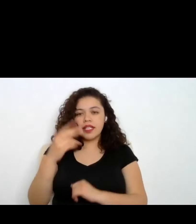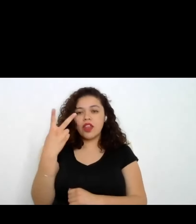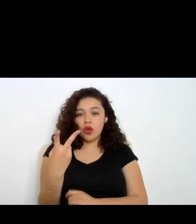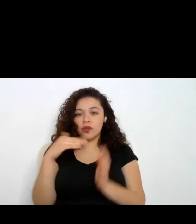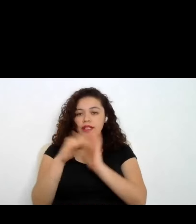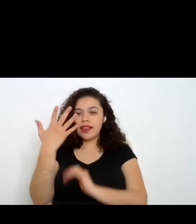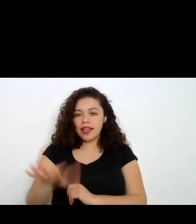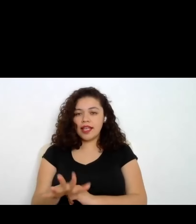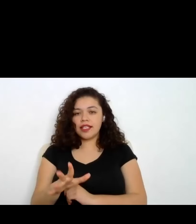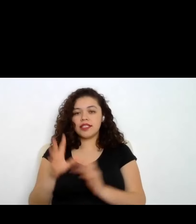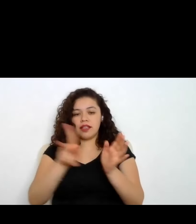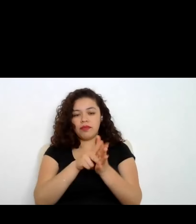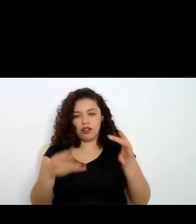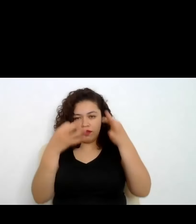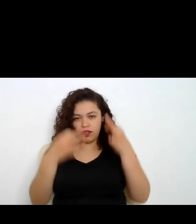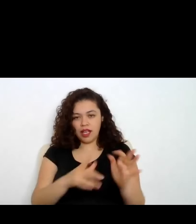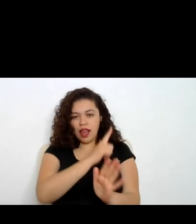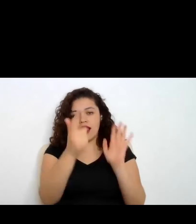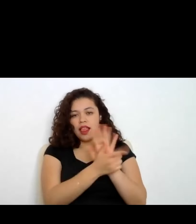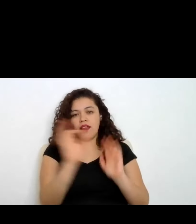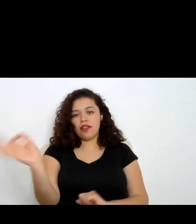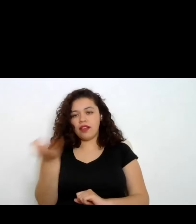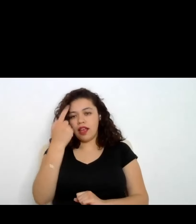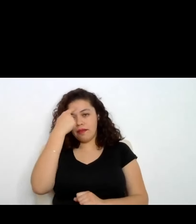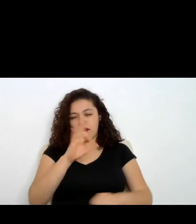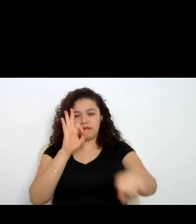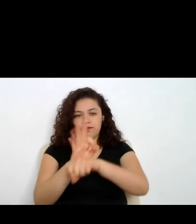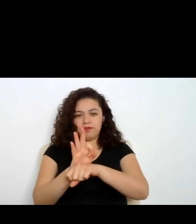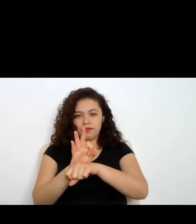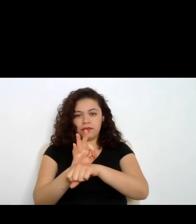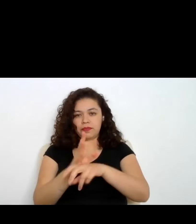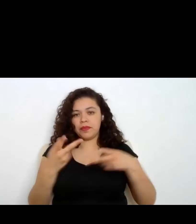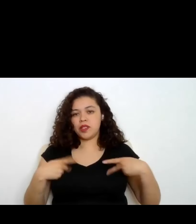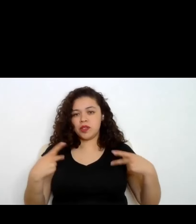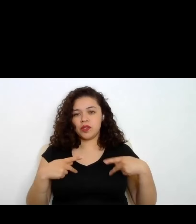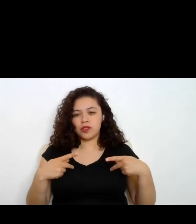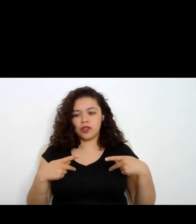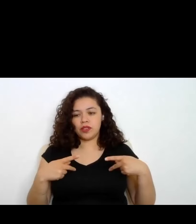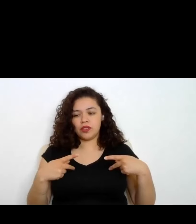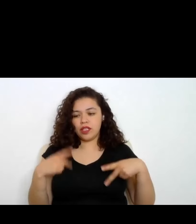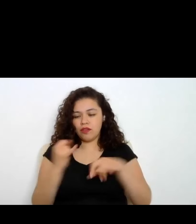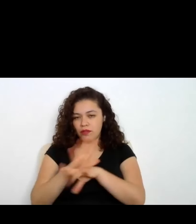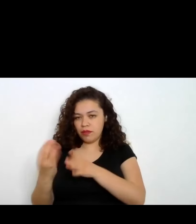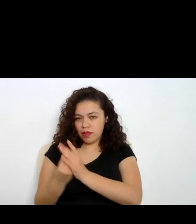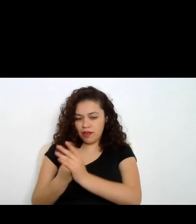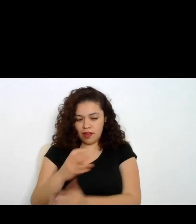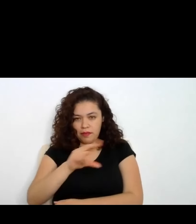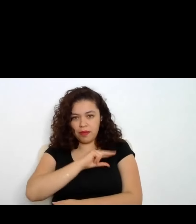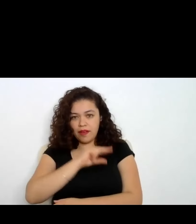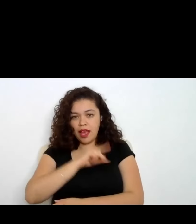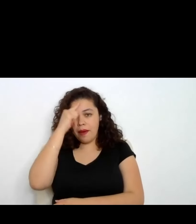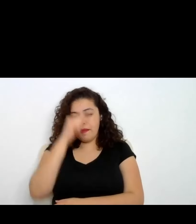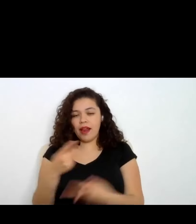la Ley Federal de Protección de Datos Personales en posesión de particulares. Y esto es muy importante de que